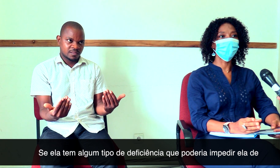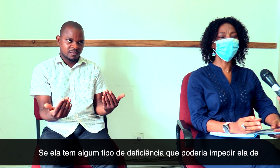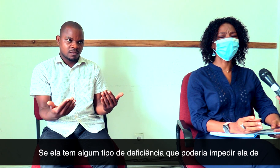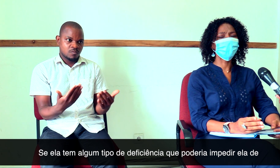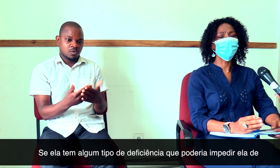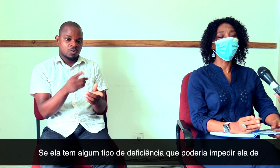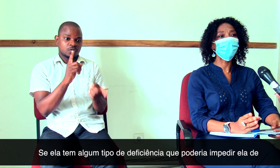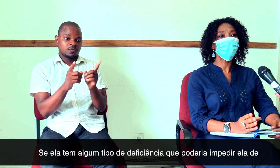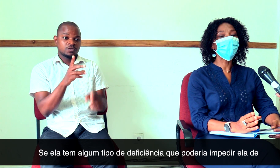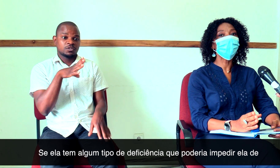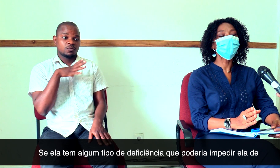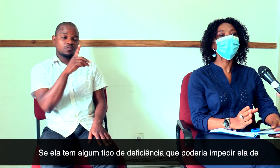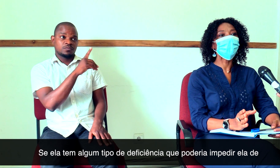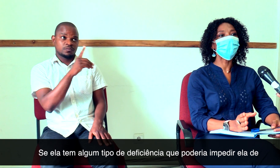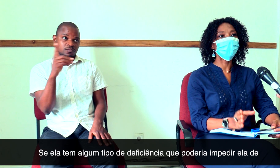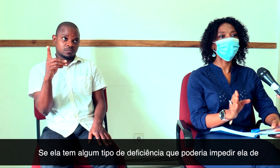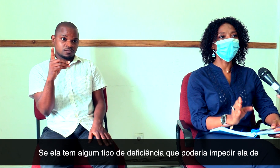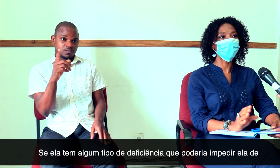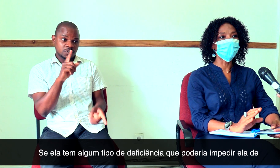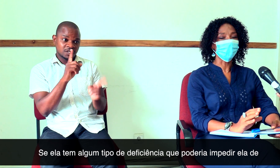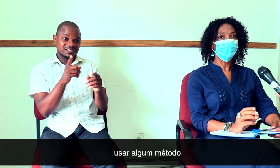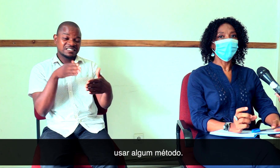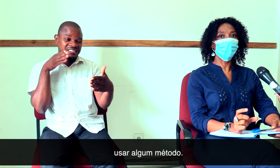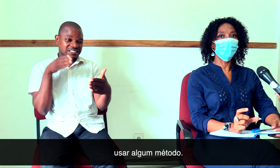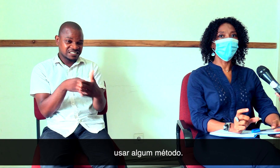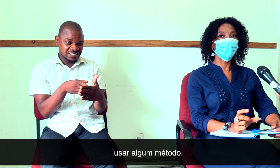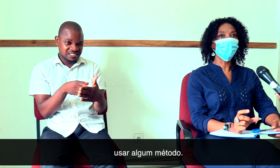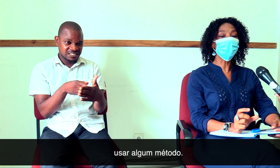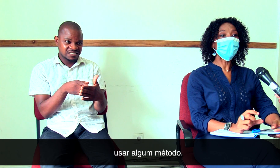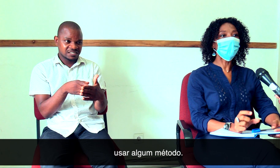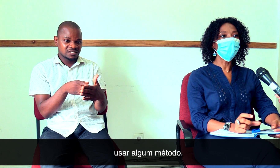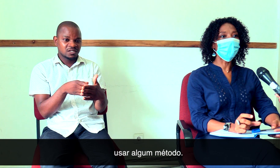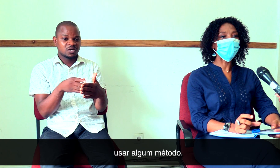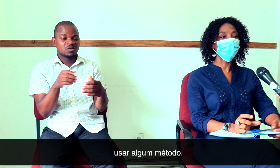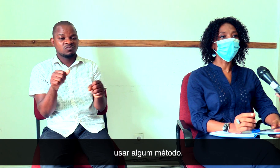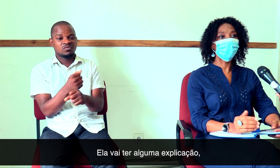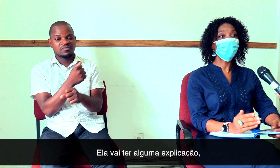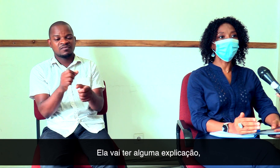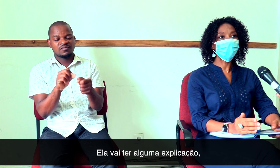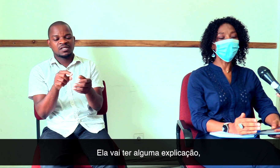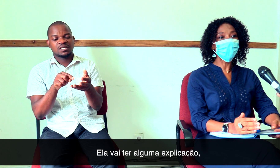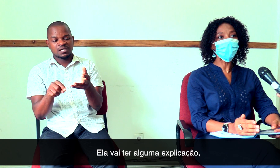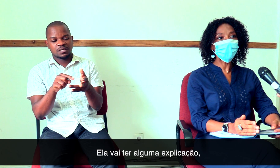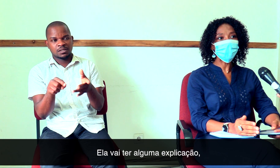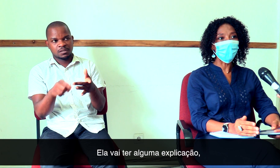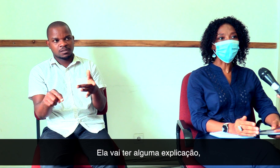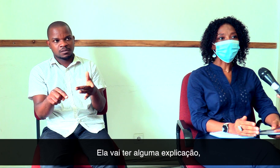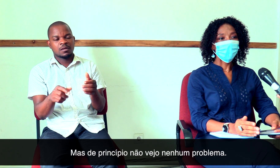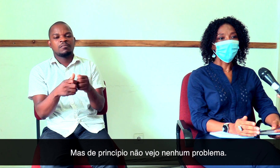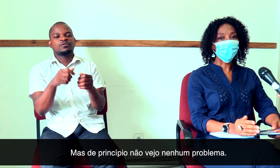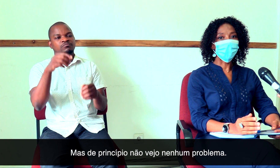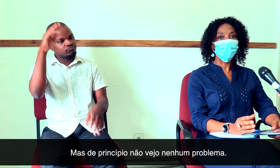tipo de deficiência que poderia impedir ela de usar algum método, ela vai ter uma